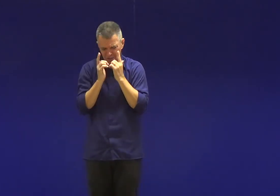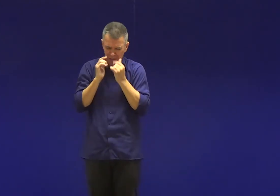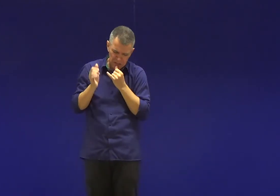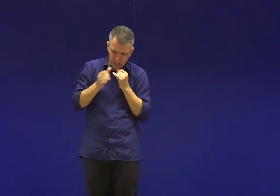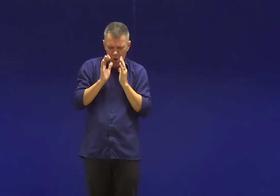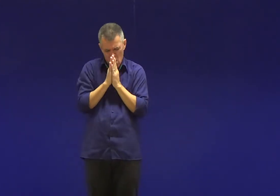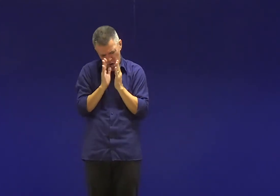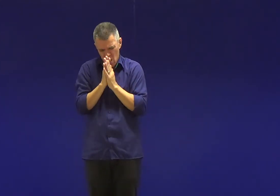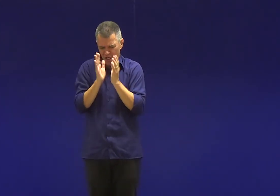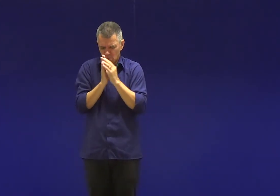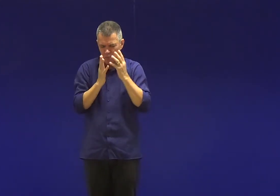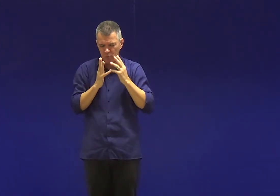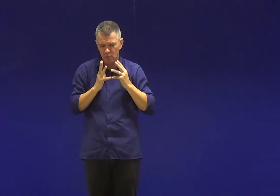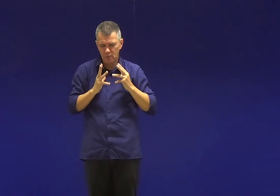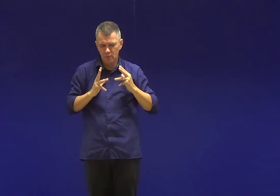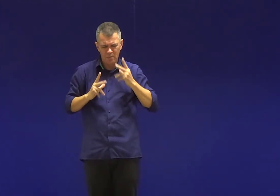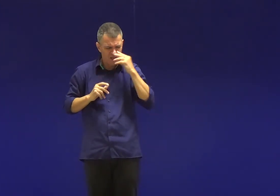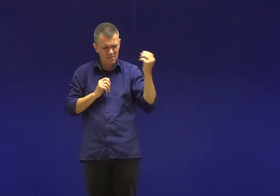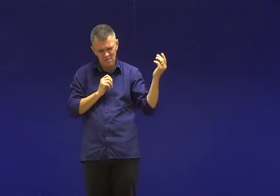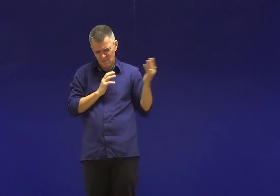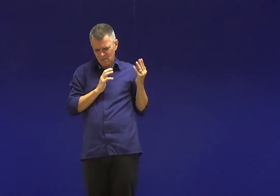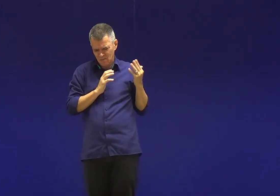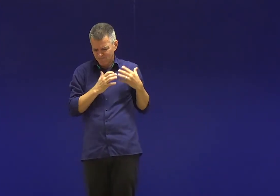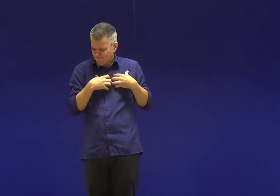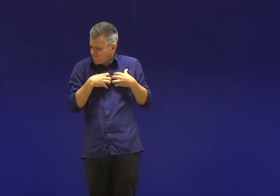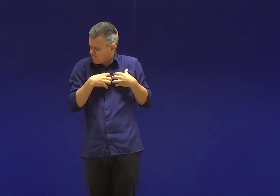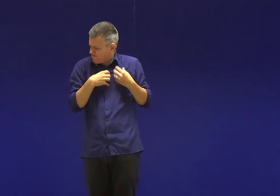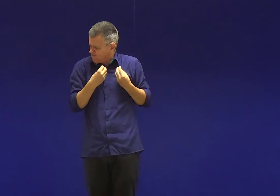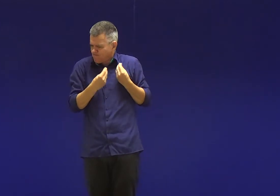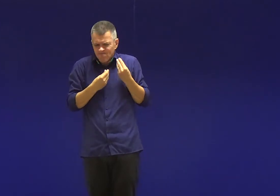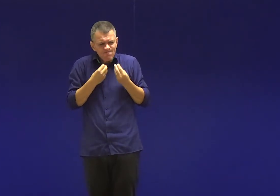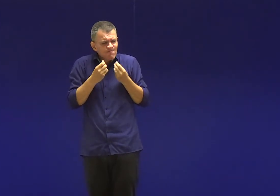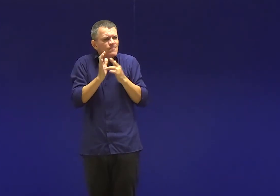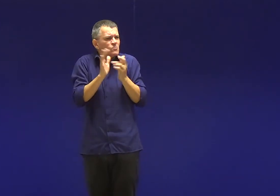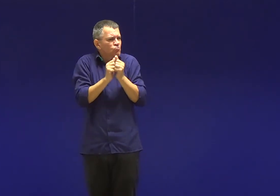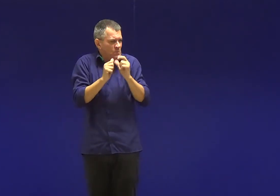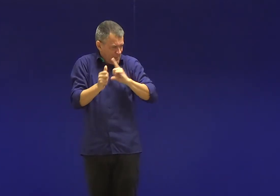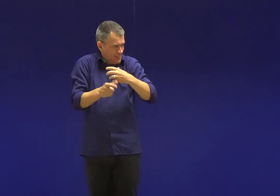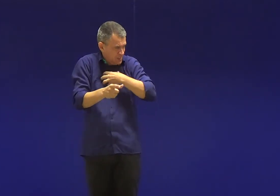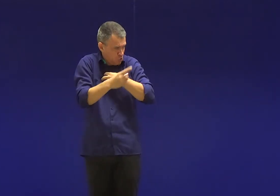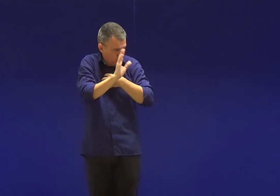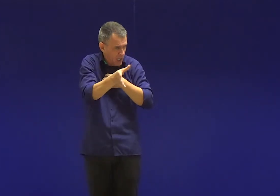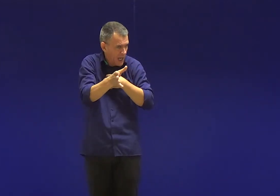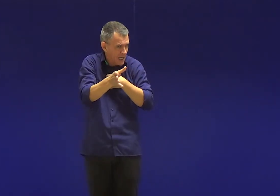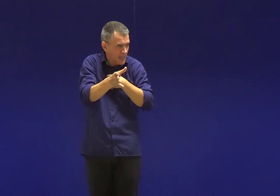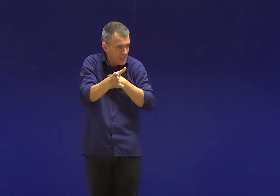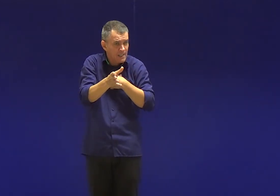Não é só orar. Você sente Jesus? Você sente uma paz que invade você?